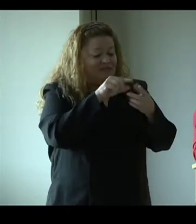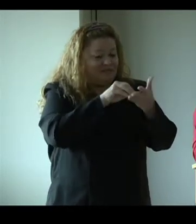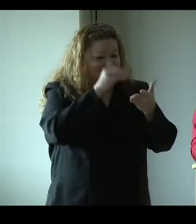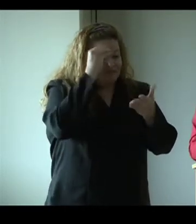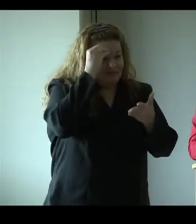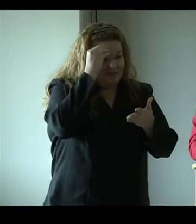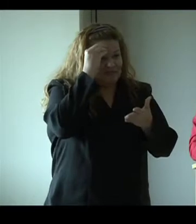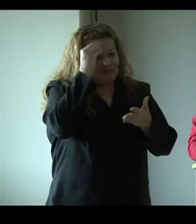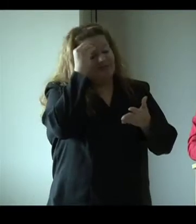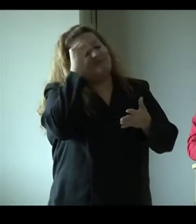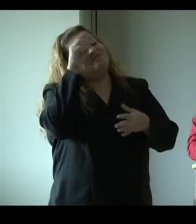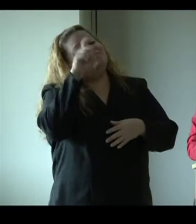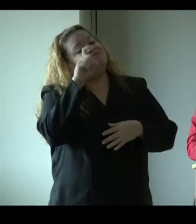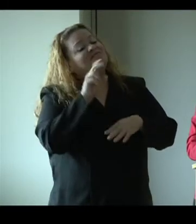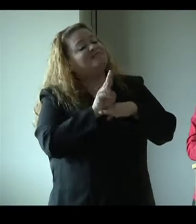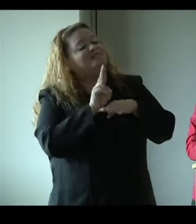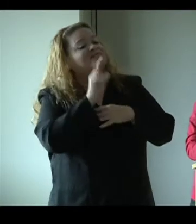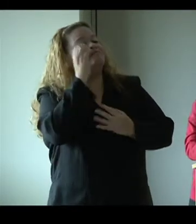experimentado